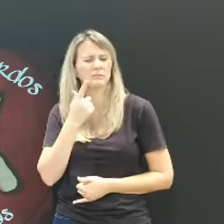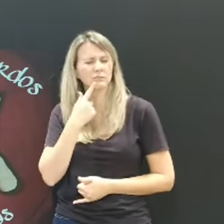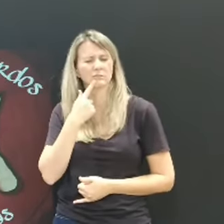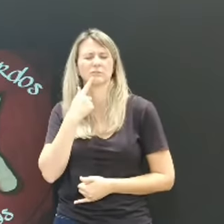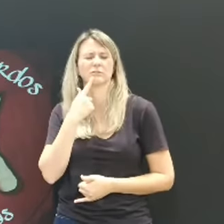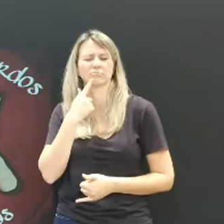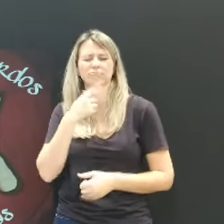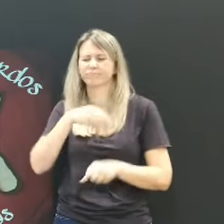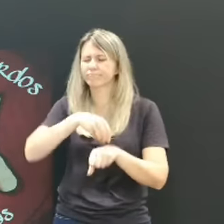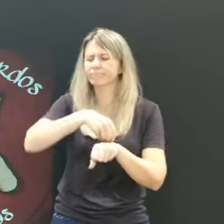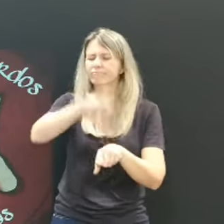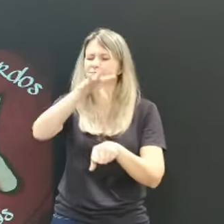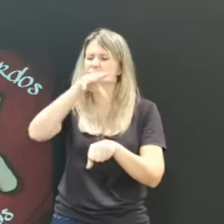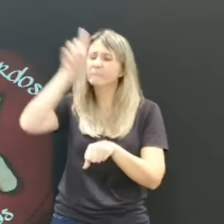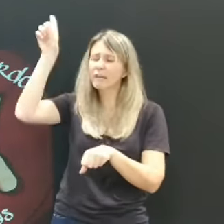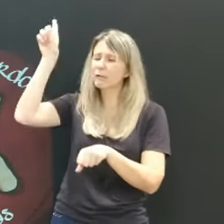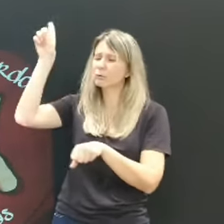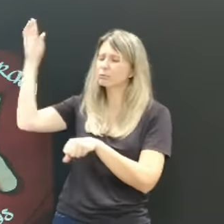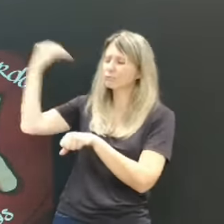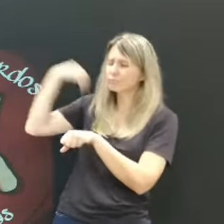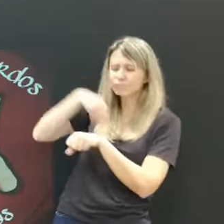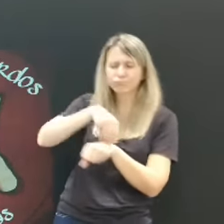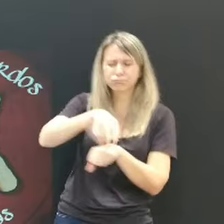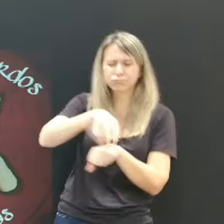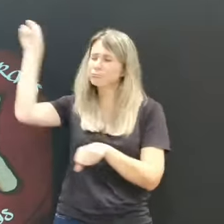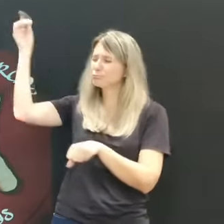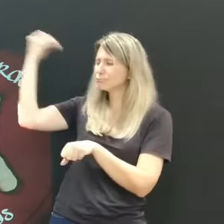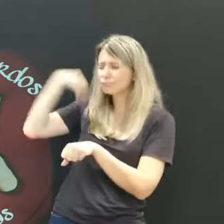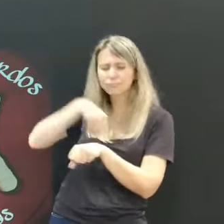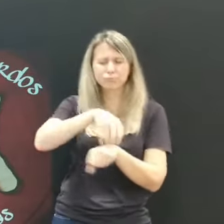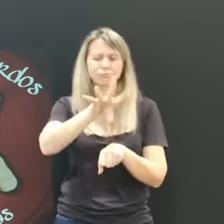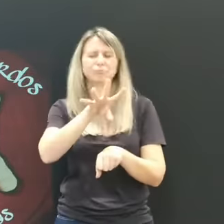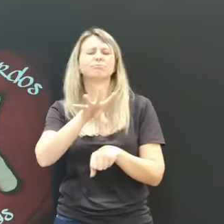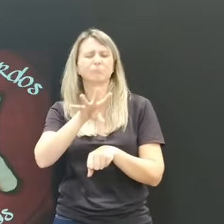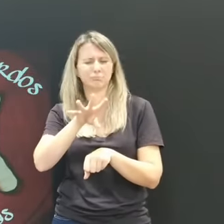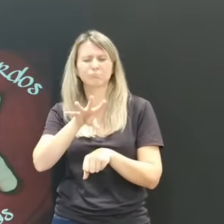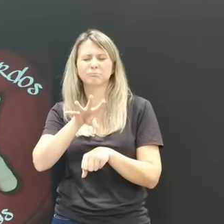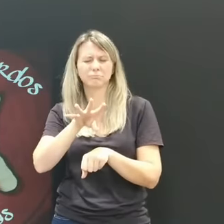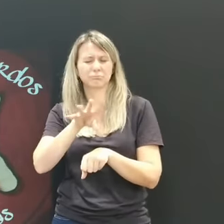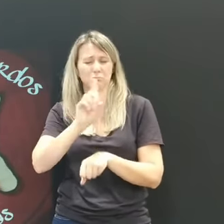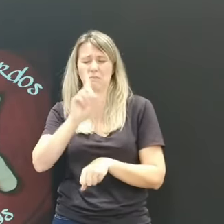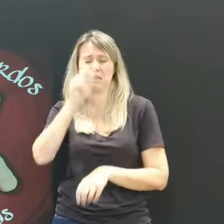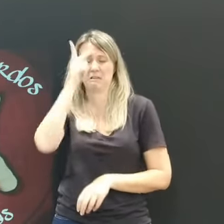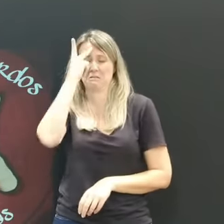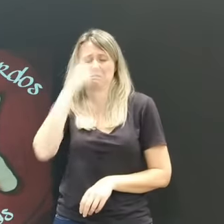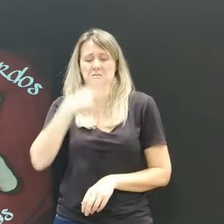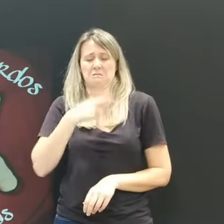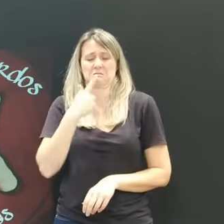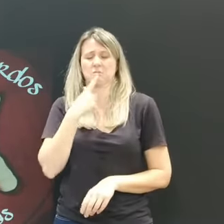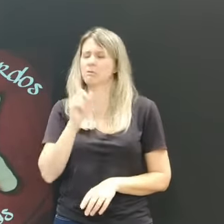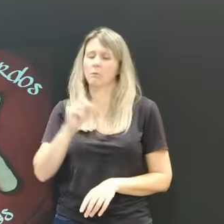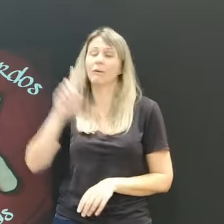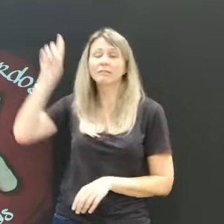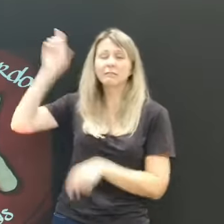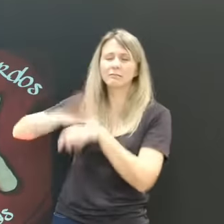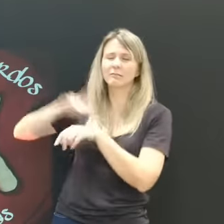irá ministrar a palavra, que ela possa falar, Senhor, aquilo que o Senhor quer, que ela possa ser um canal de bênçãos para